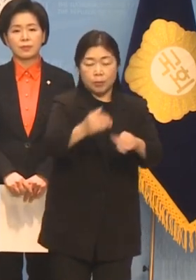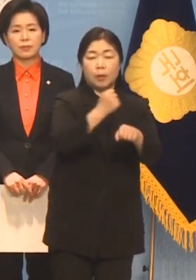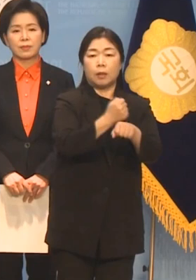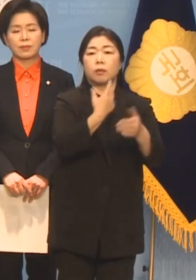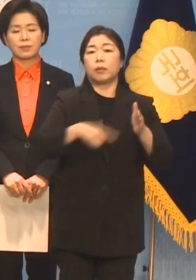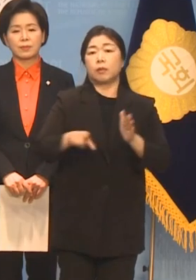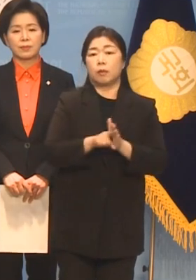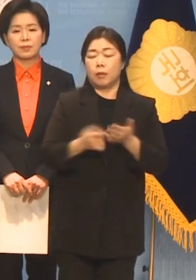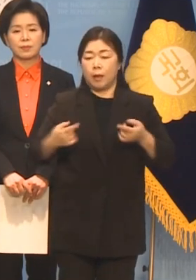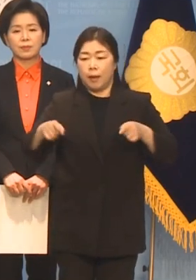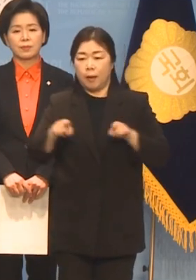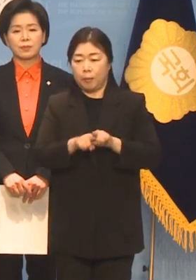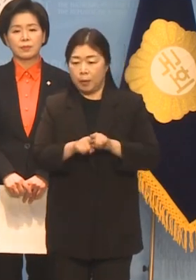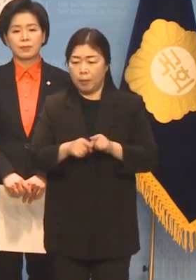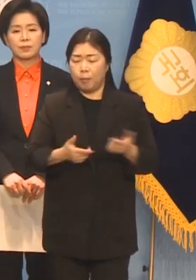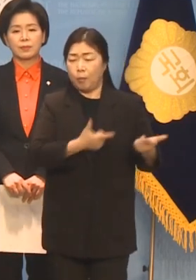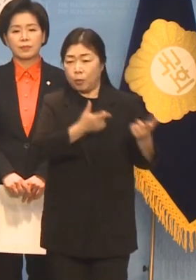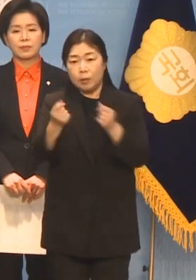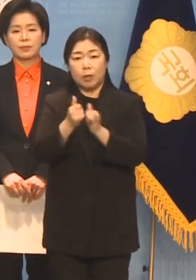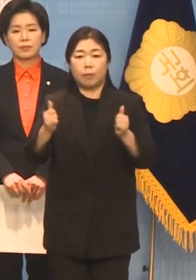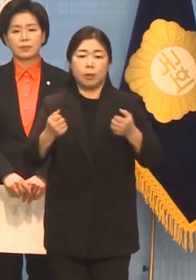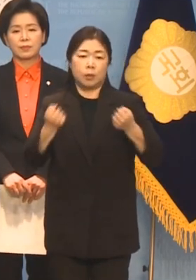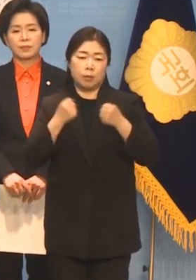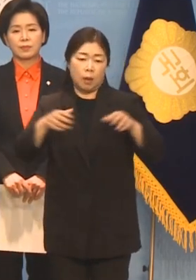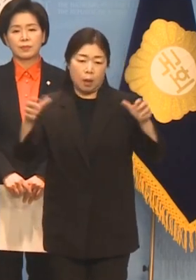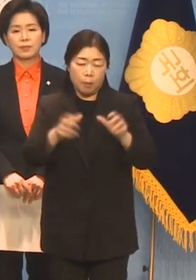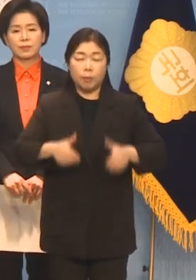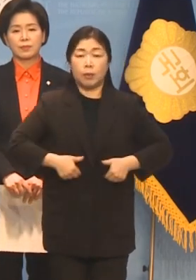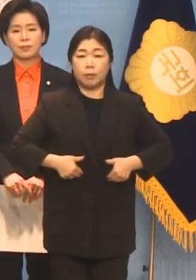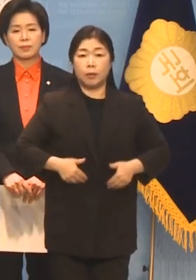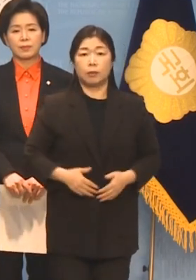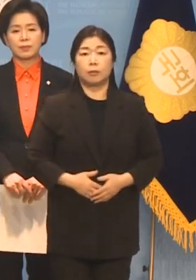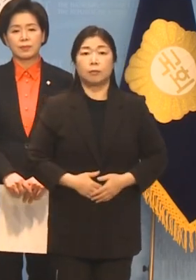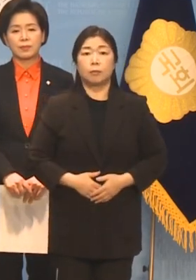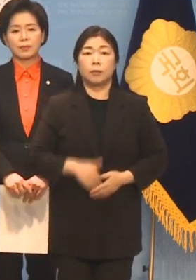모든 사람들이 힘을 합쳐야 합니다. 열정으로 고난에